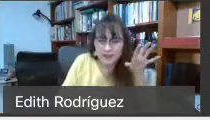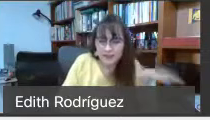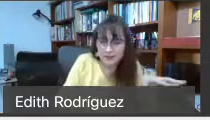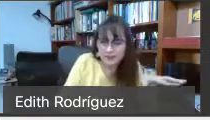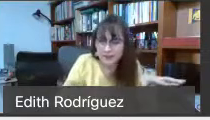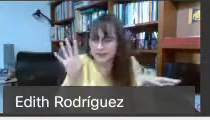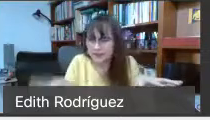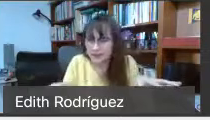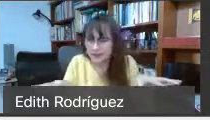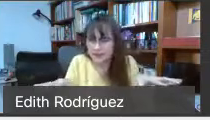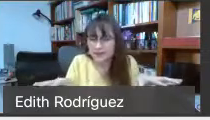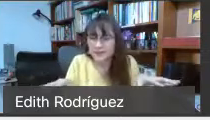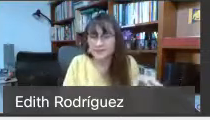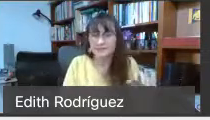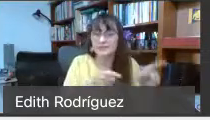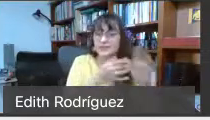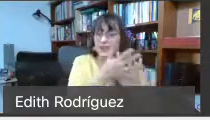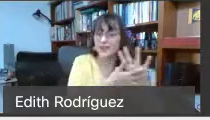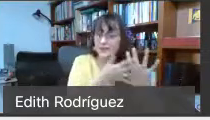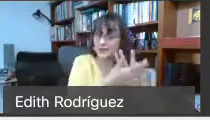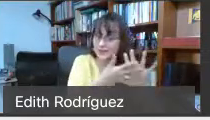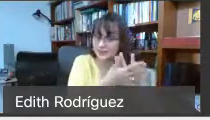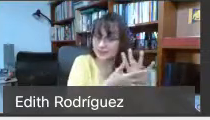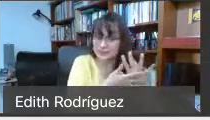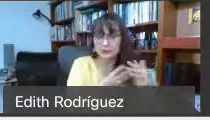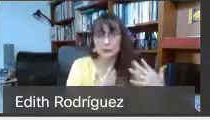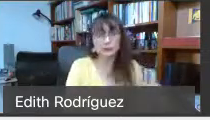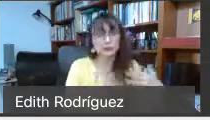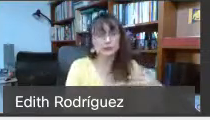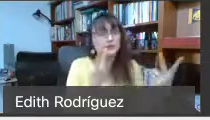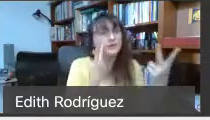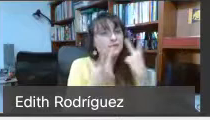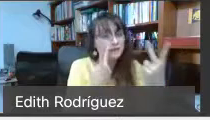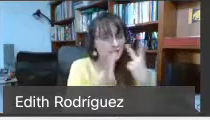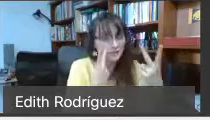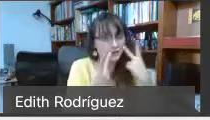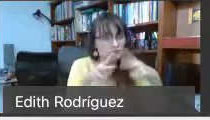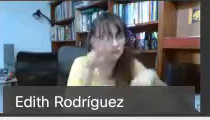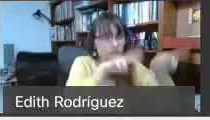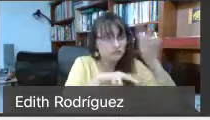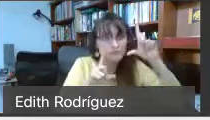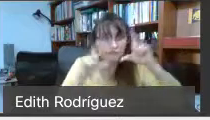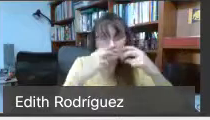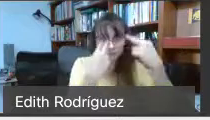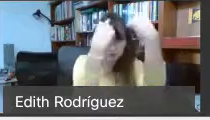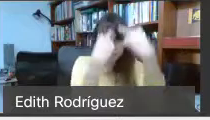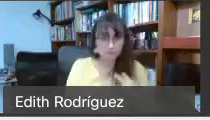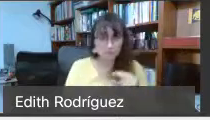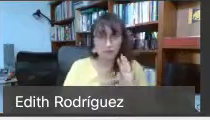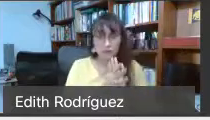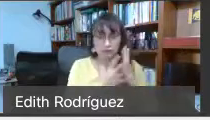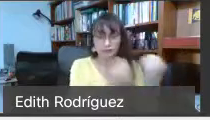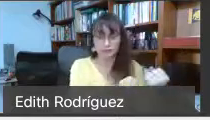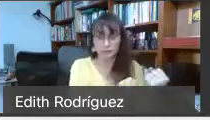sucede como a nosotros, tenemos que aprender el español como una segunda lengua, entonces los oyentes tienen que aprender la lengua de español. Entender que